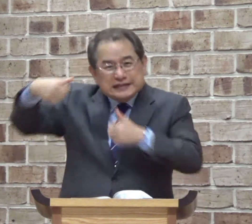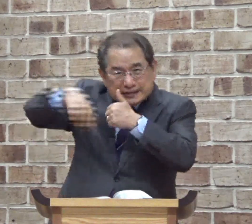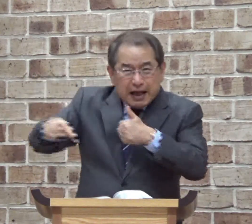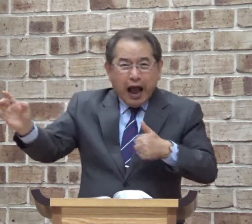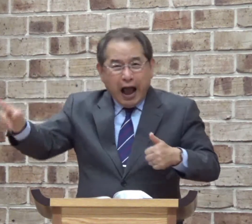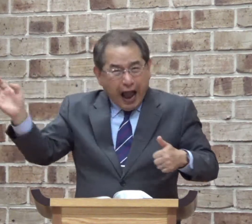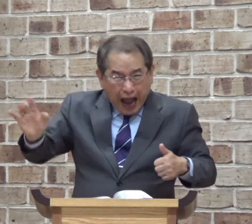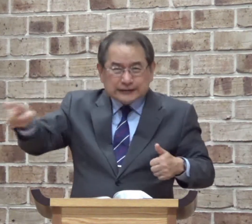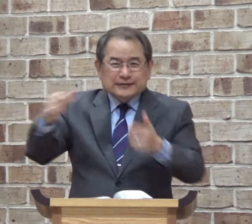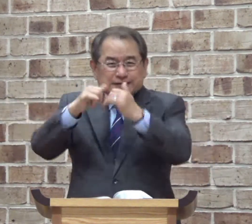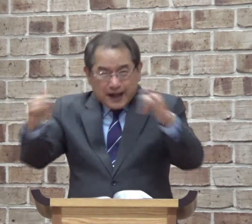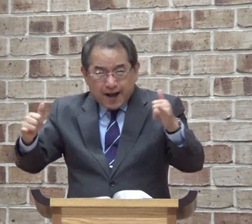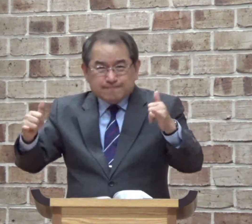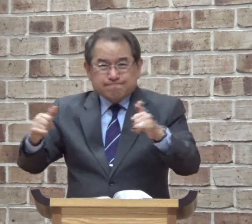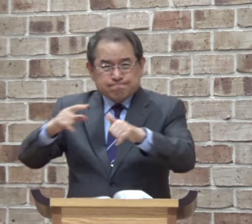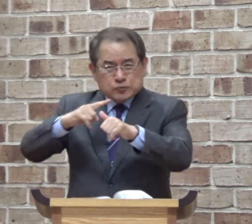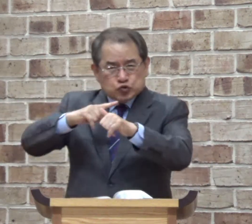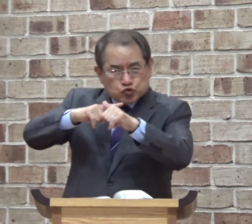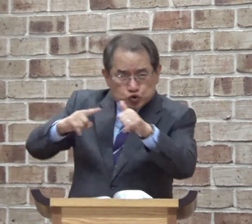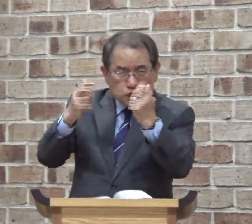나에게 절하지 않았던 사람들을